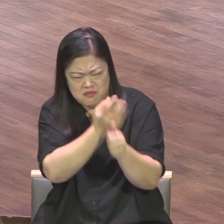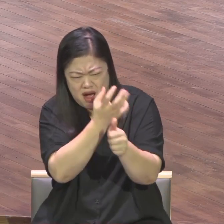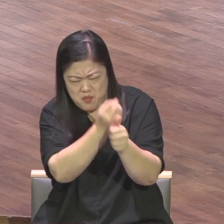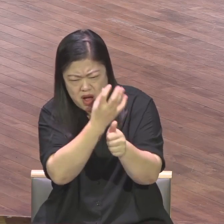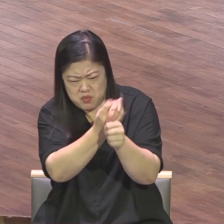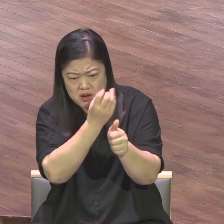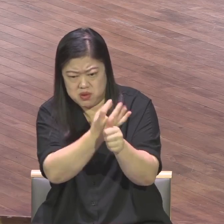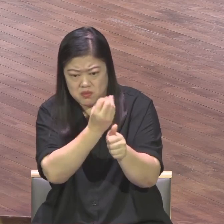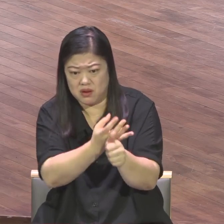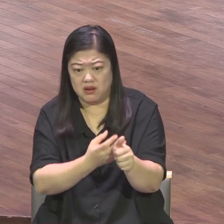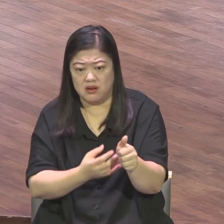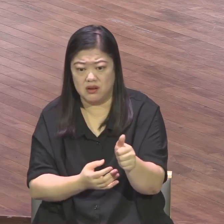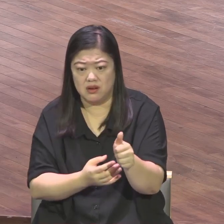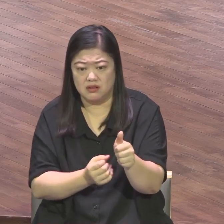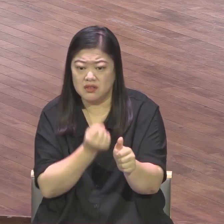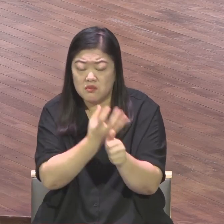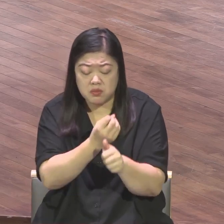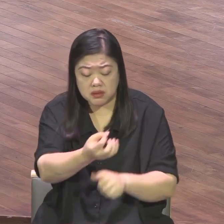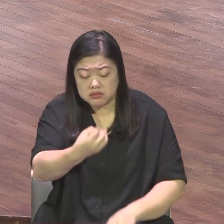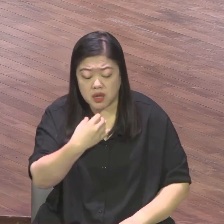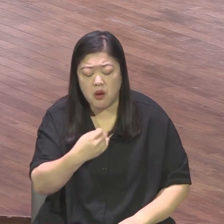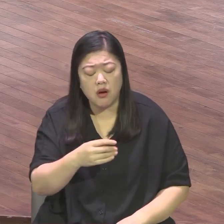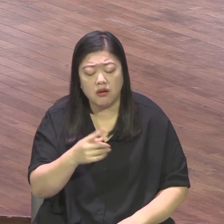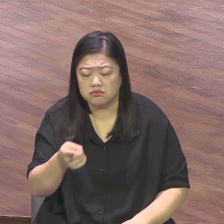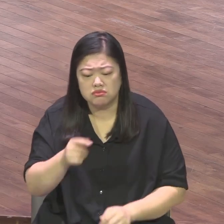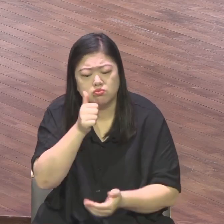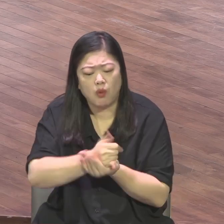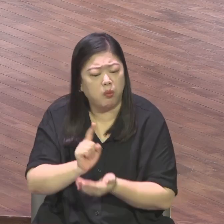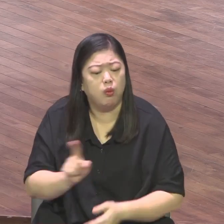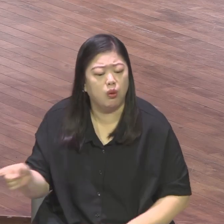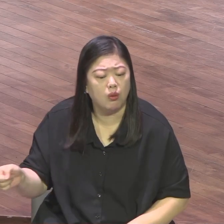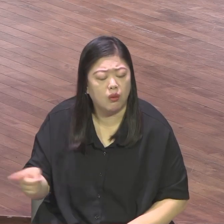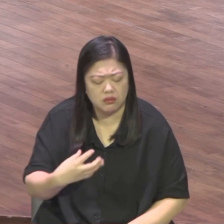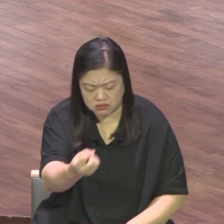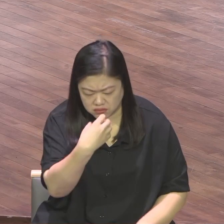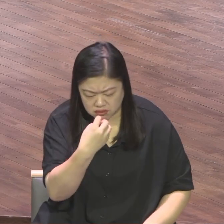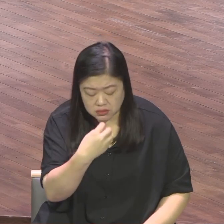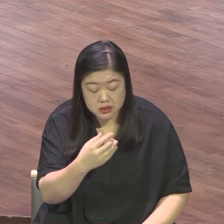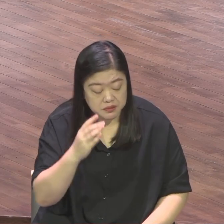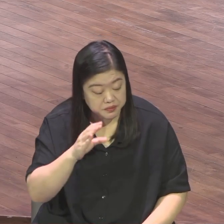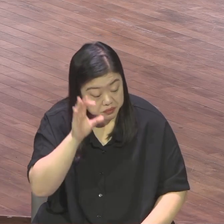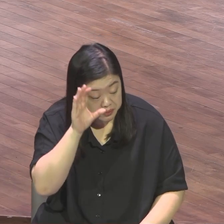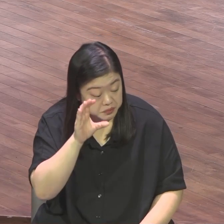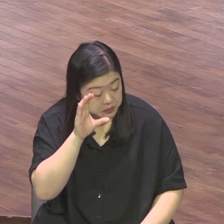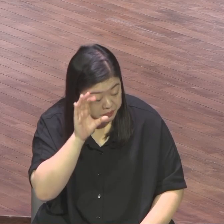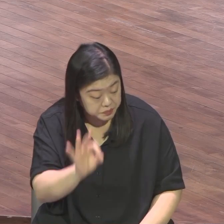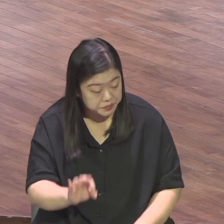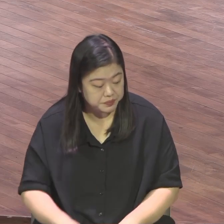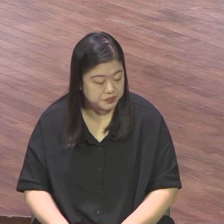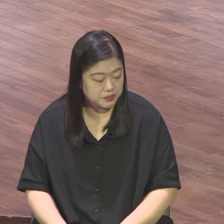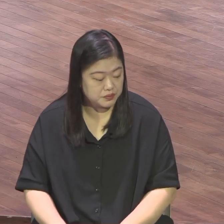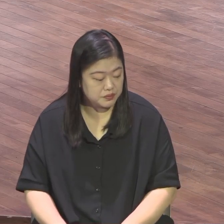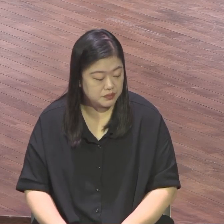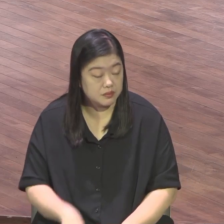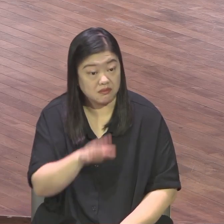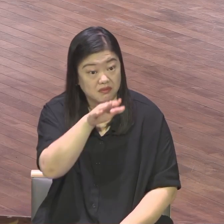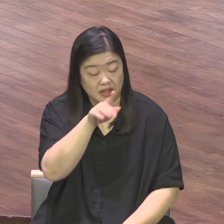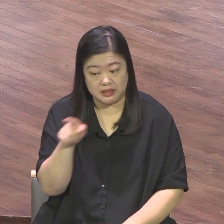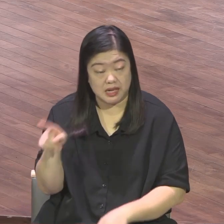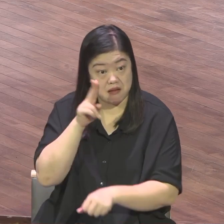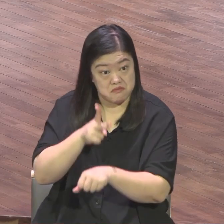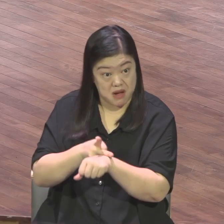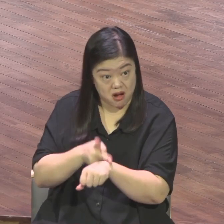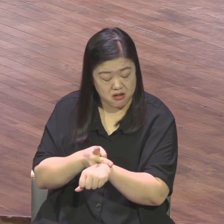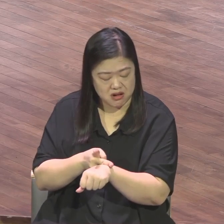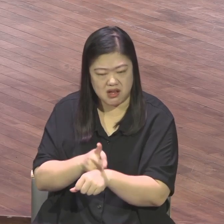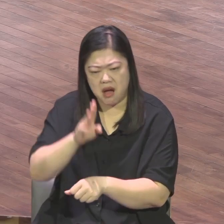고발하는데 그 내용 중에 독특한 내용이 나옵니다. 24장 5절입니다. 우리가 보니 이 사람은